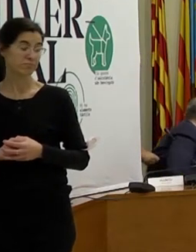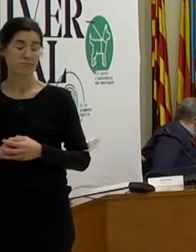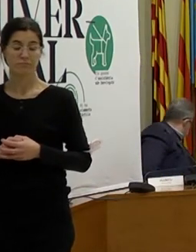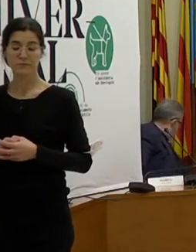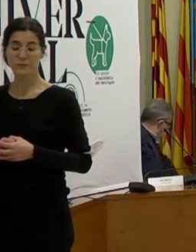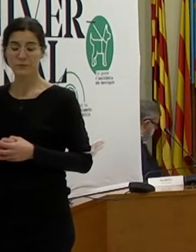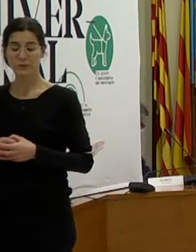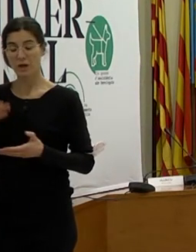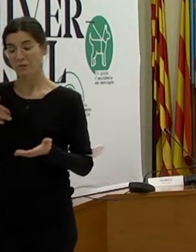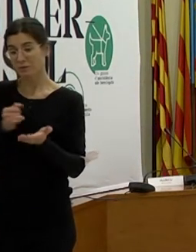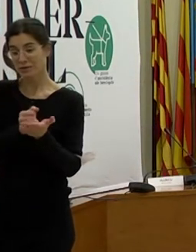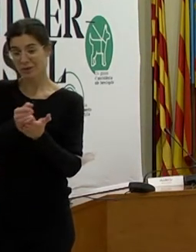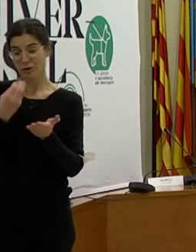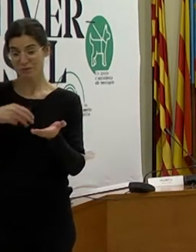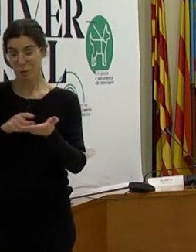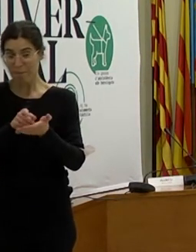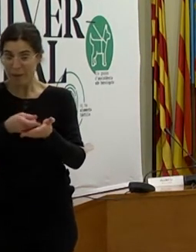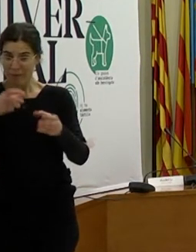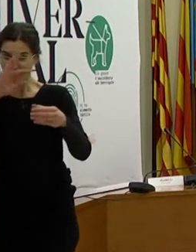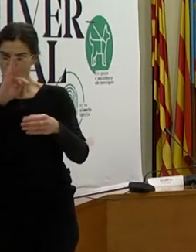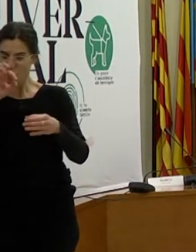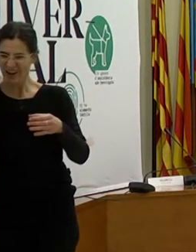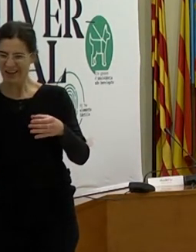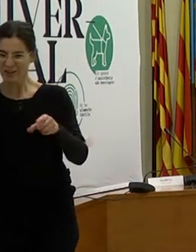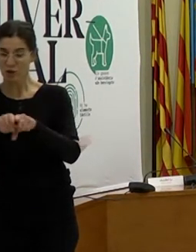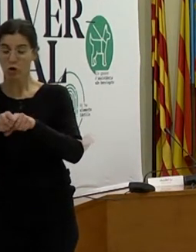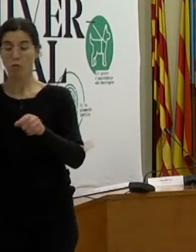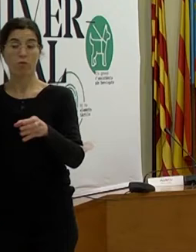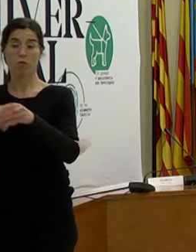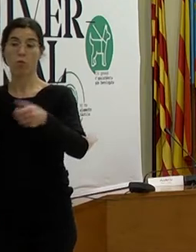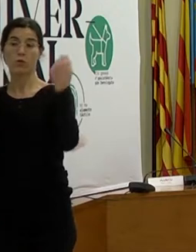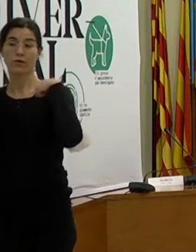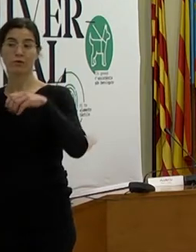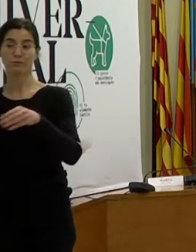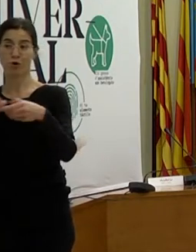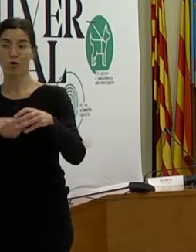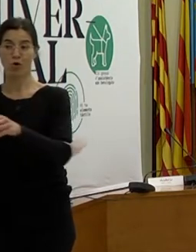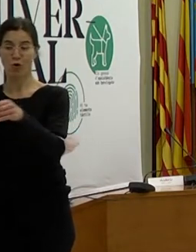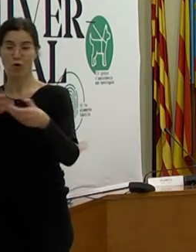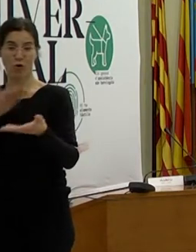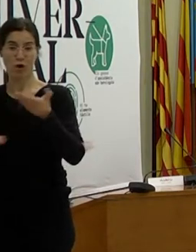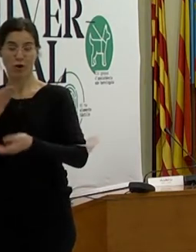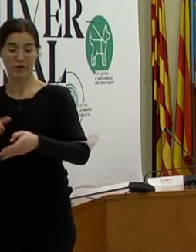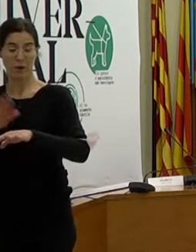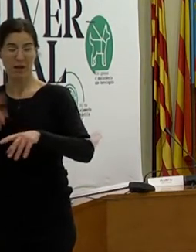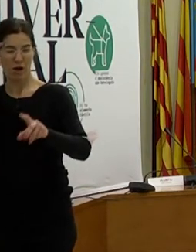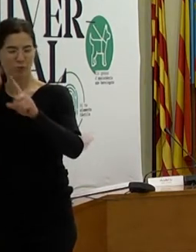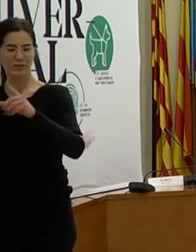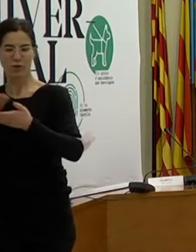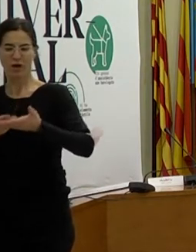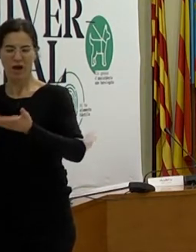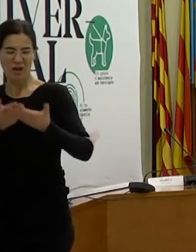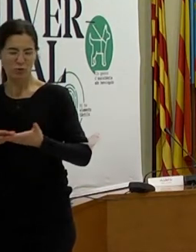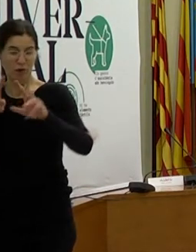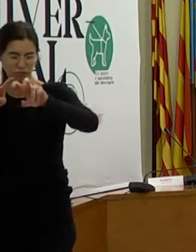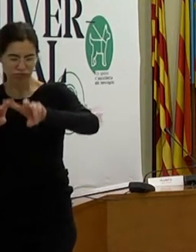bàsicament, una mapatón és una acció col·laborativa per estudiar i analitzar